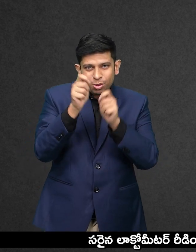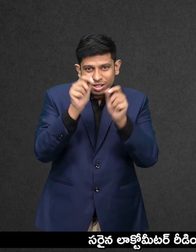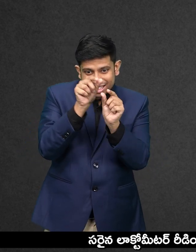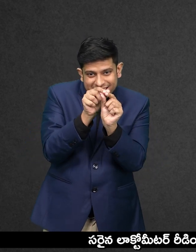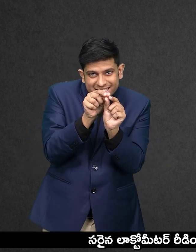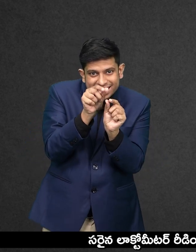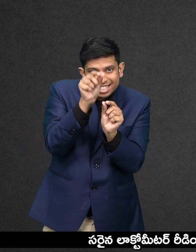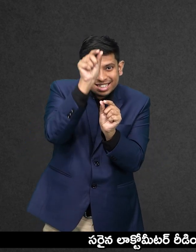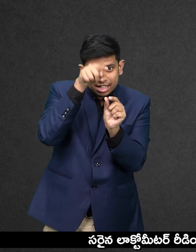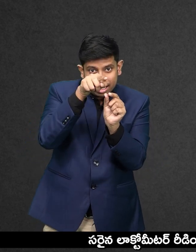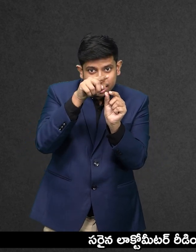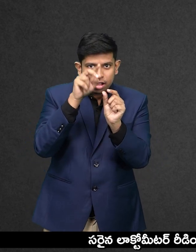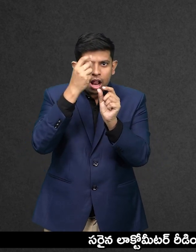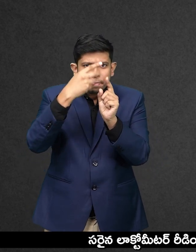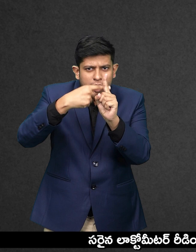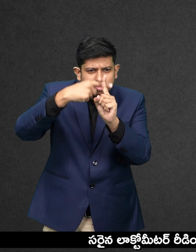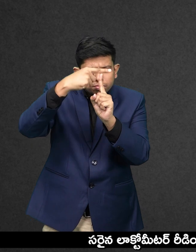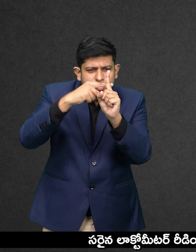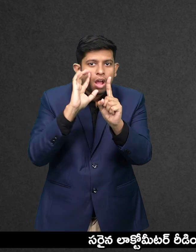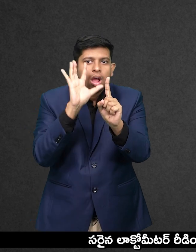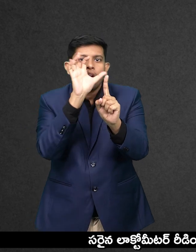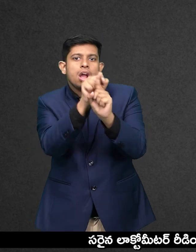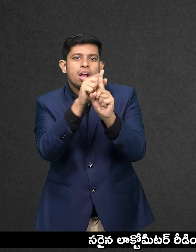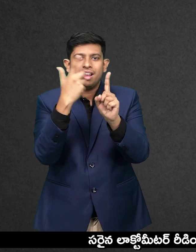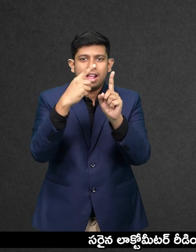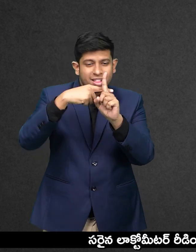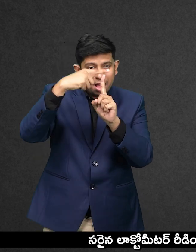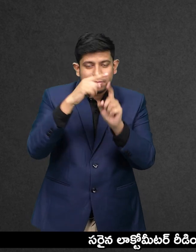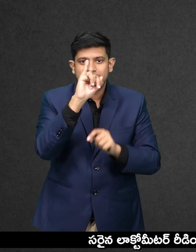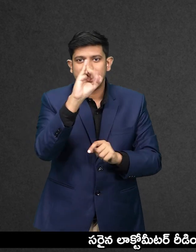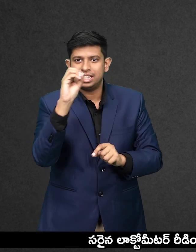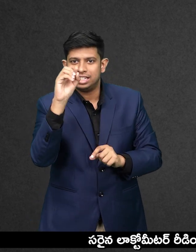F ఉష్ణోగ్రత వద్ద మాత్రమే పొందబడుతుంది.